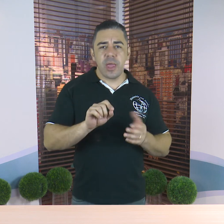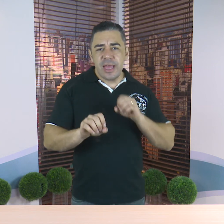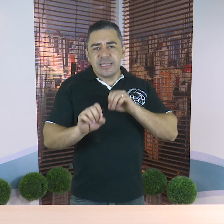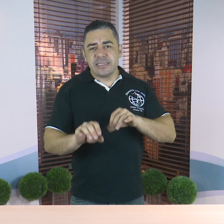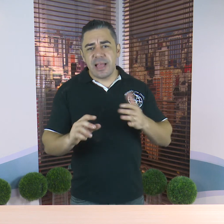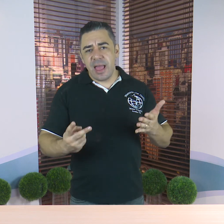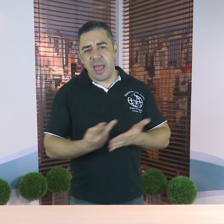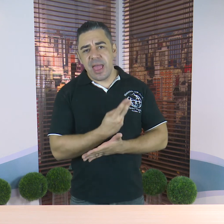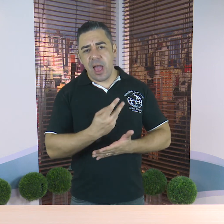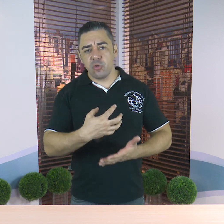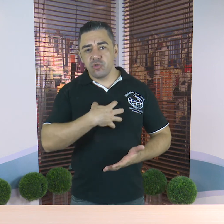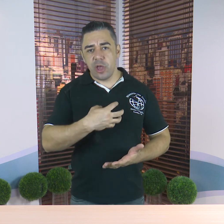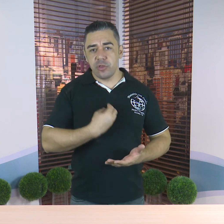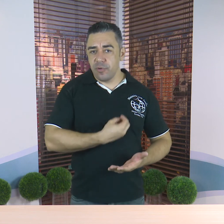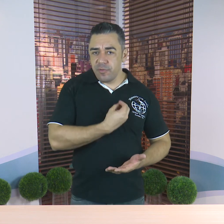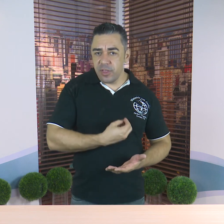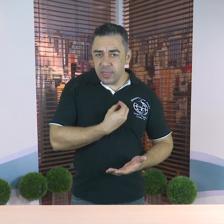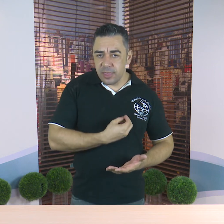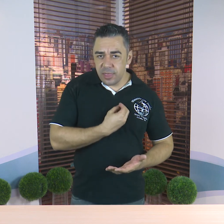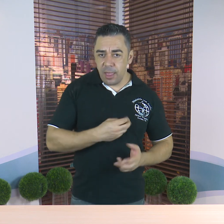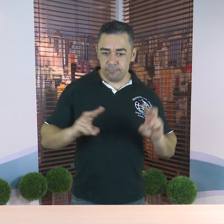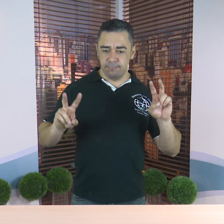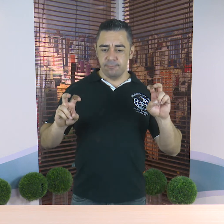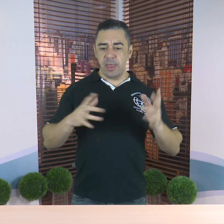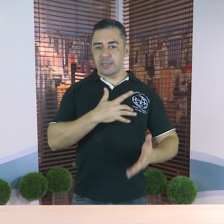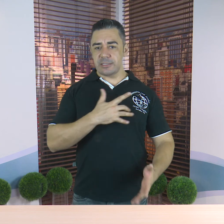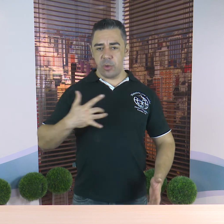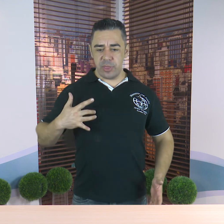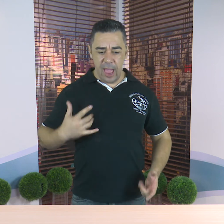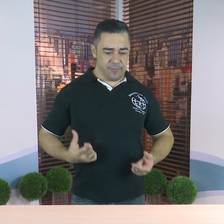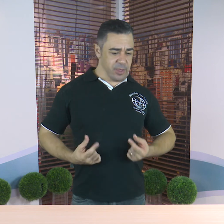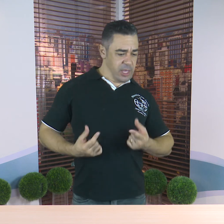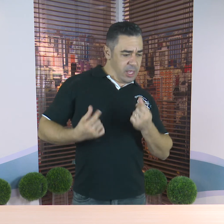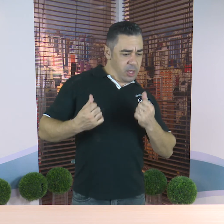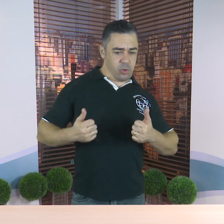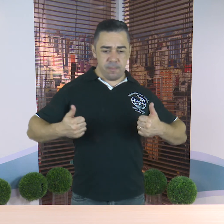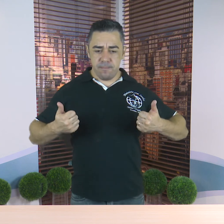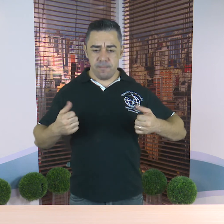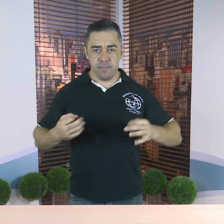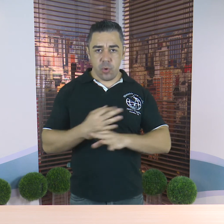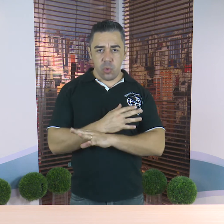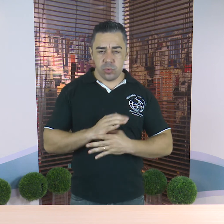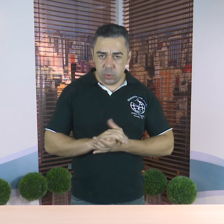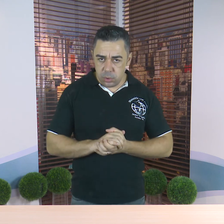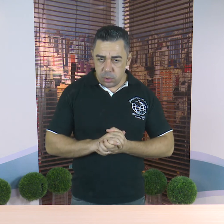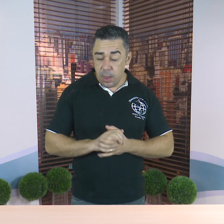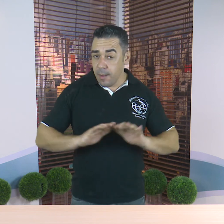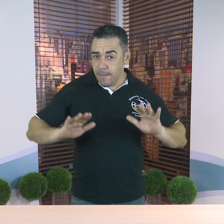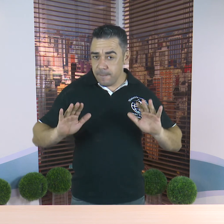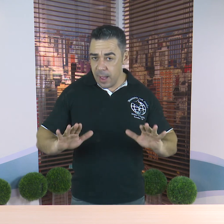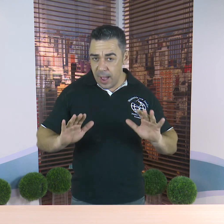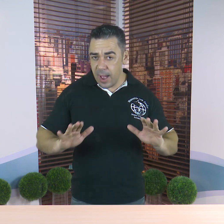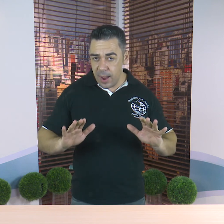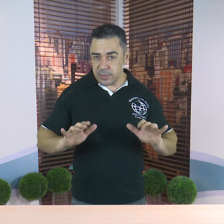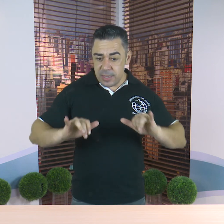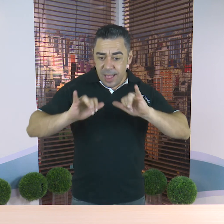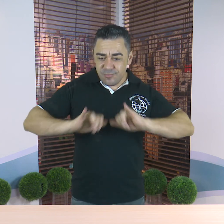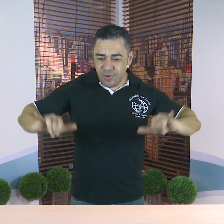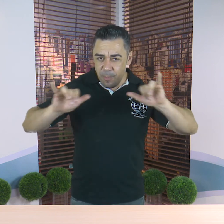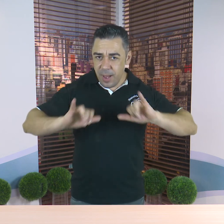de vida que nos faça, abre aspas, saudáveis, ricos e sábios. De acordo com esta propaganda,